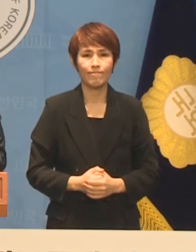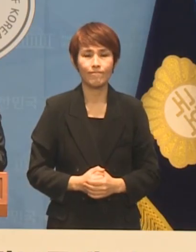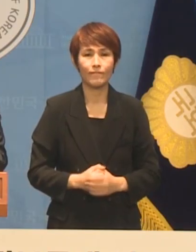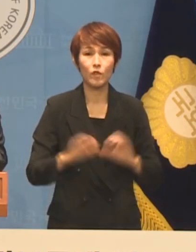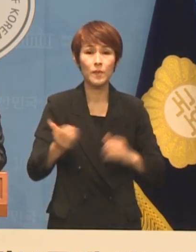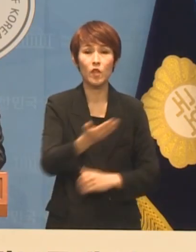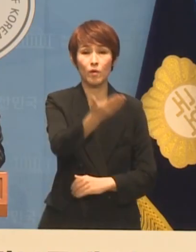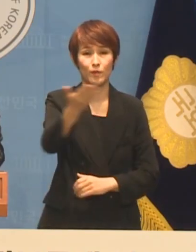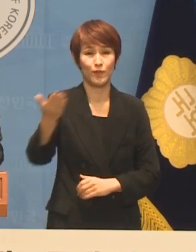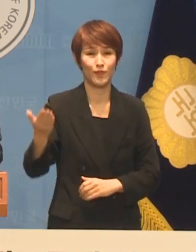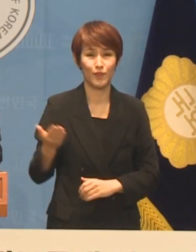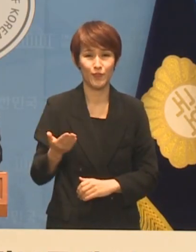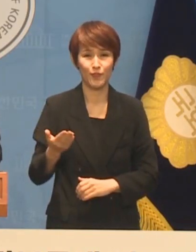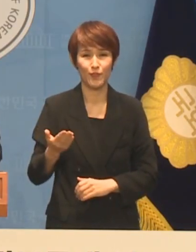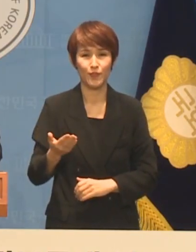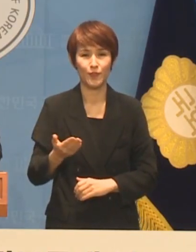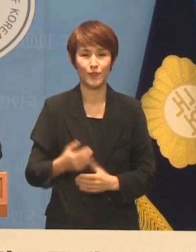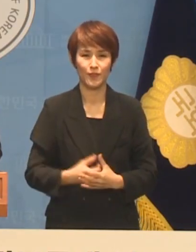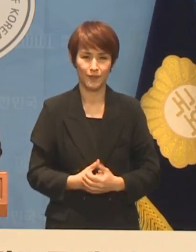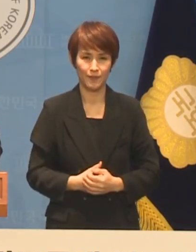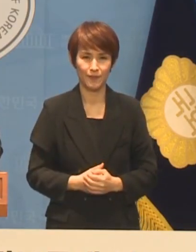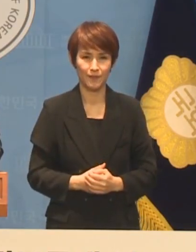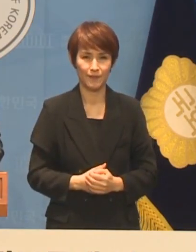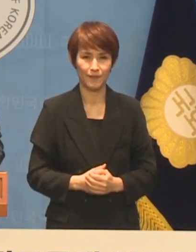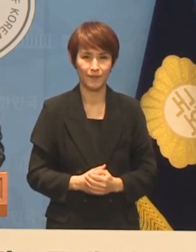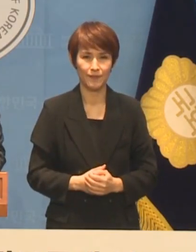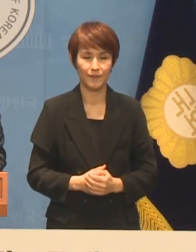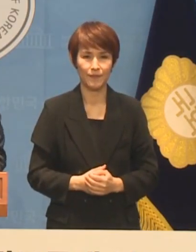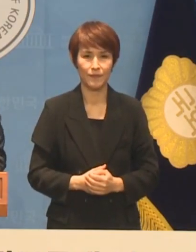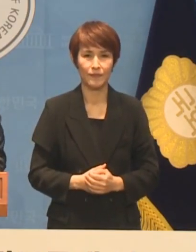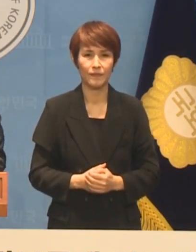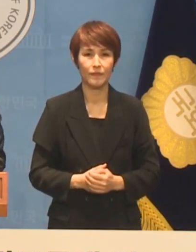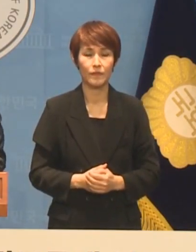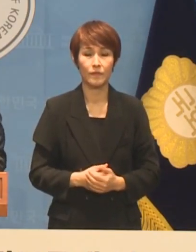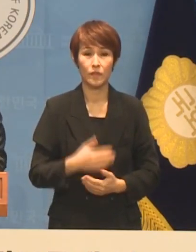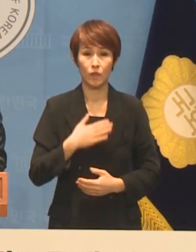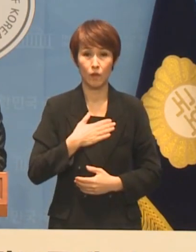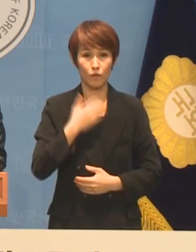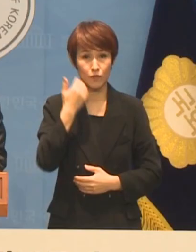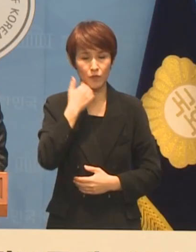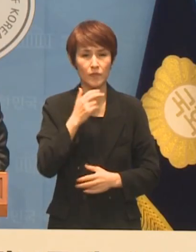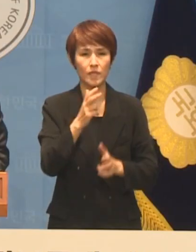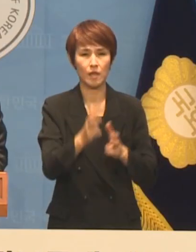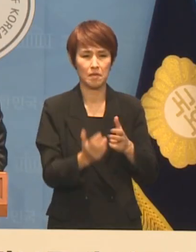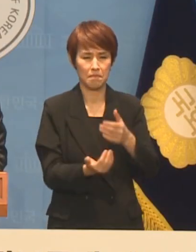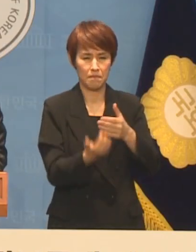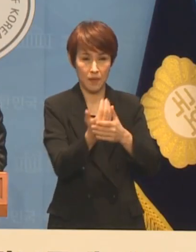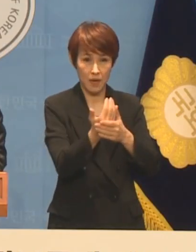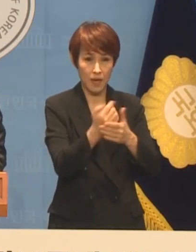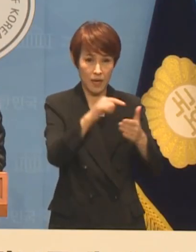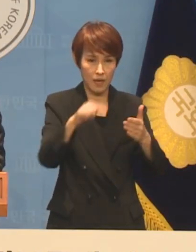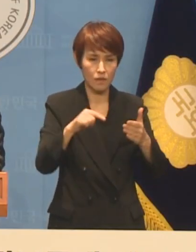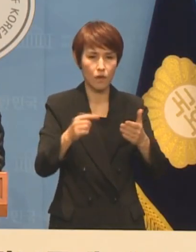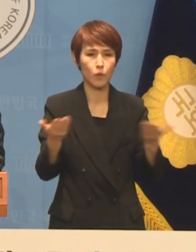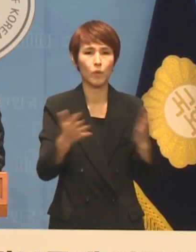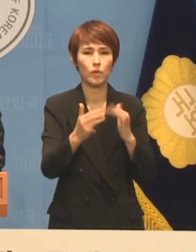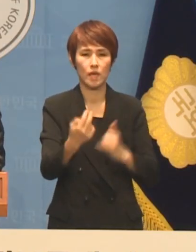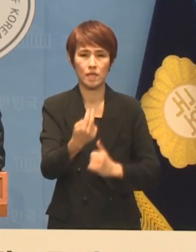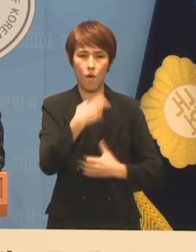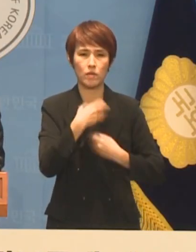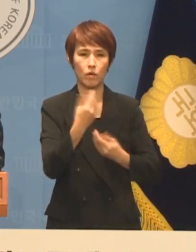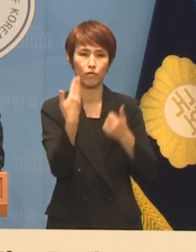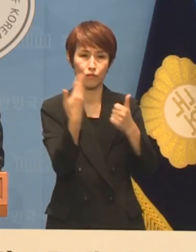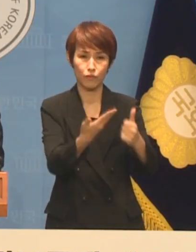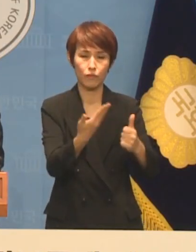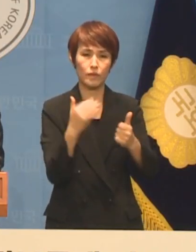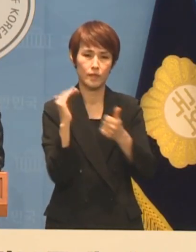존경하는 국민 여러분 그리고 언론인 여러분, 저는 산업재해로부터 노동자의 생명과 안전을 지키기 위해